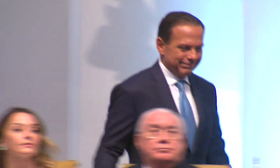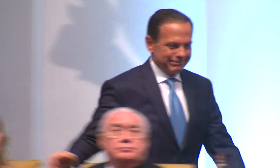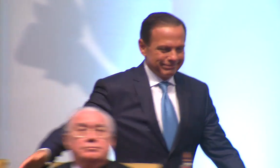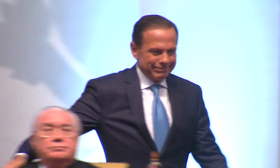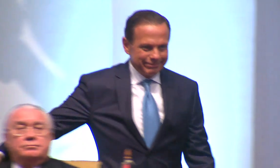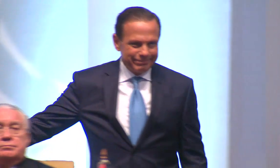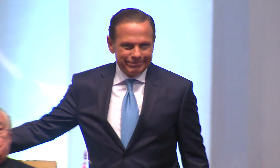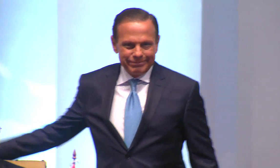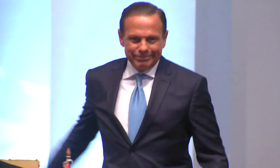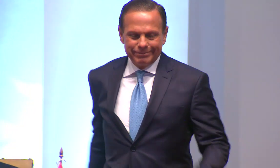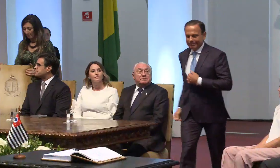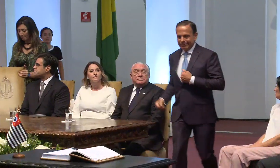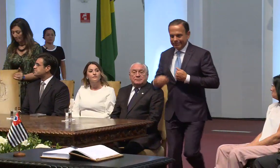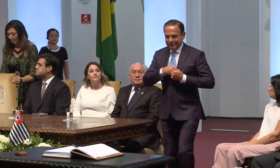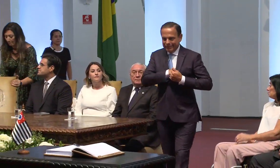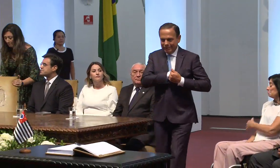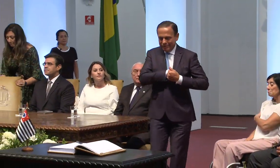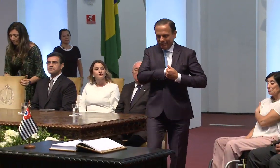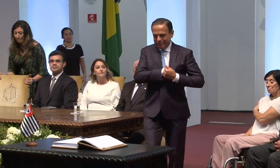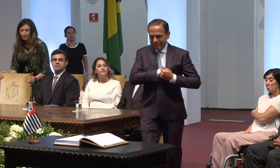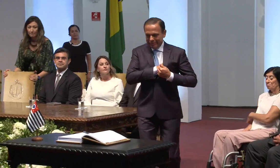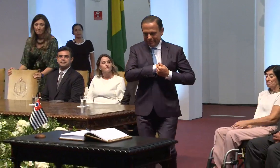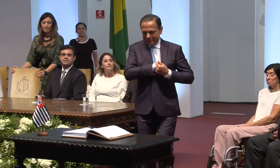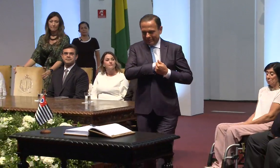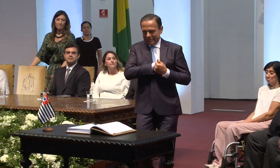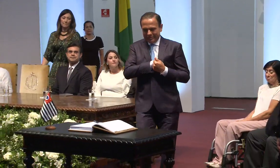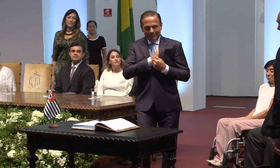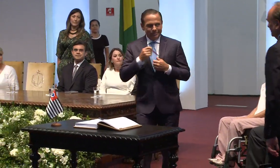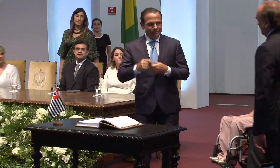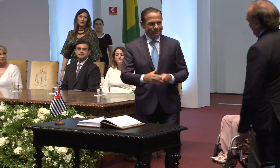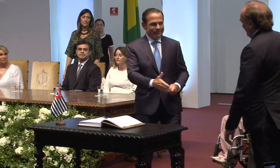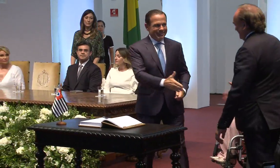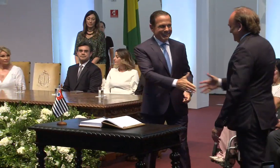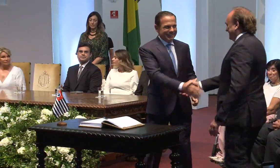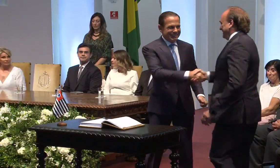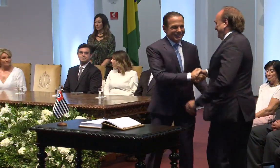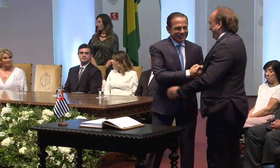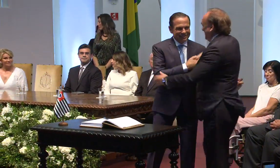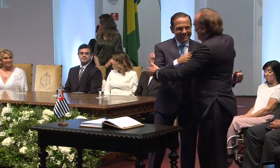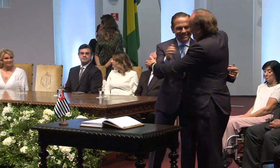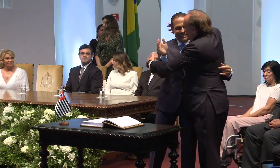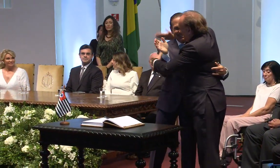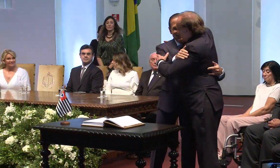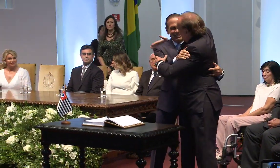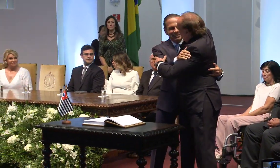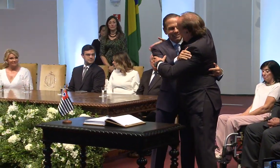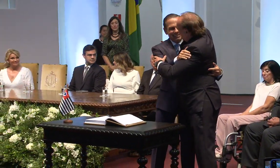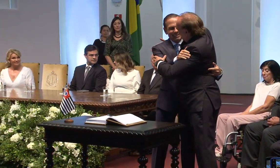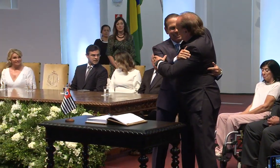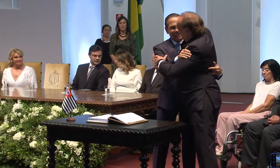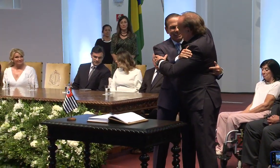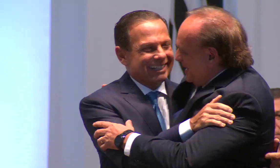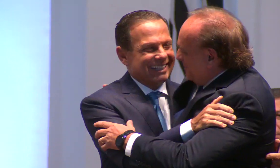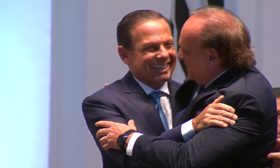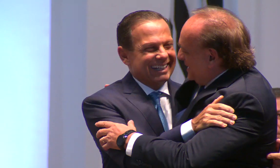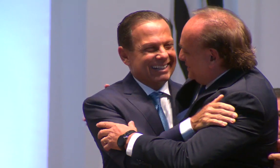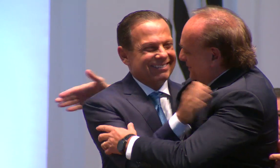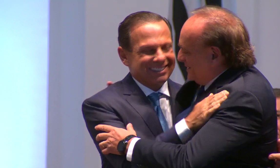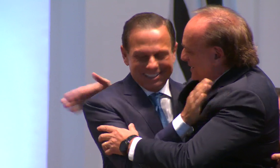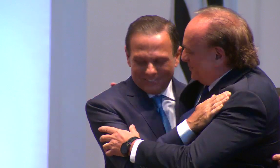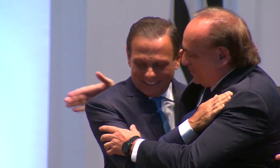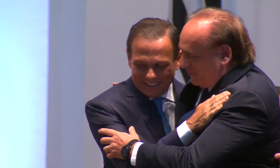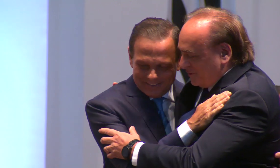o termo de posse do senhor paulo dimas mascaretti secretário de estado da justiça e cidadania